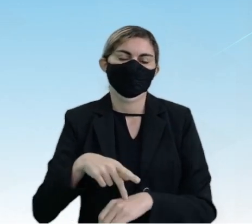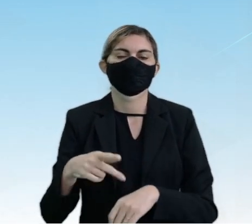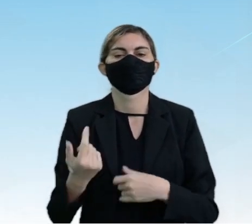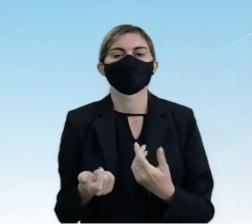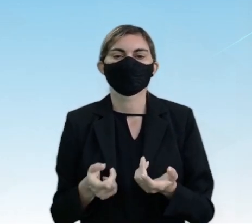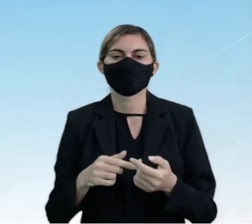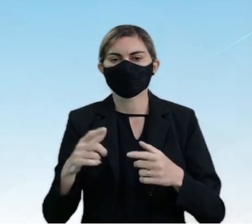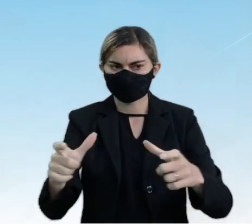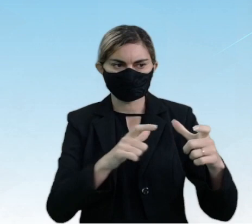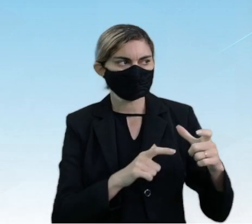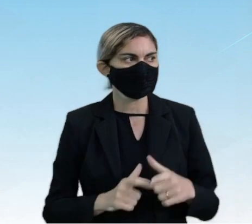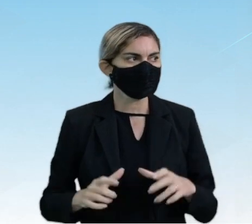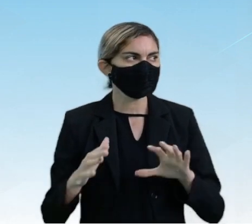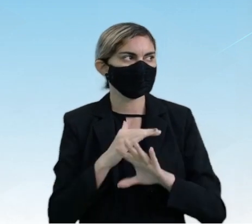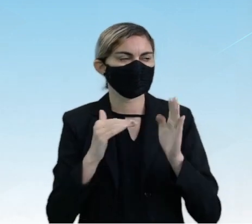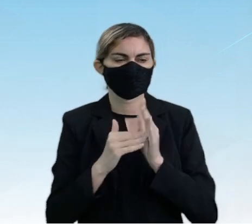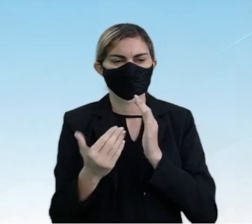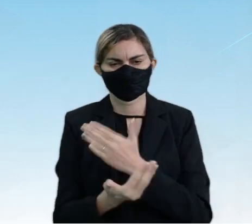todas